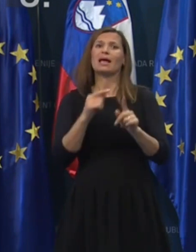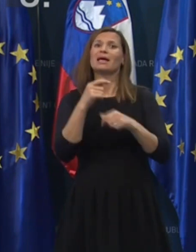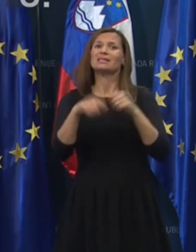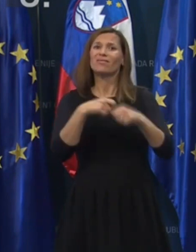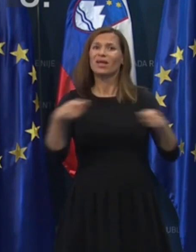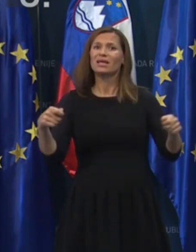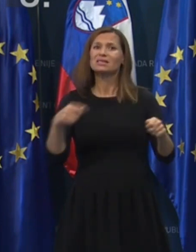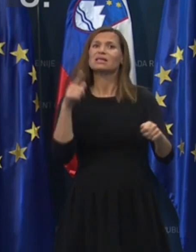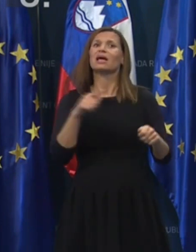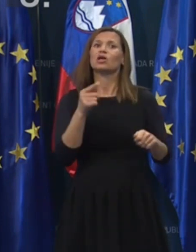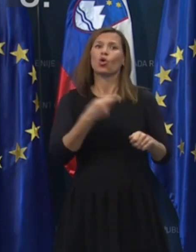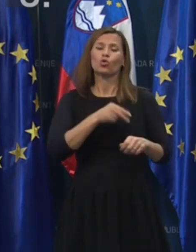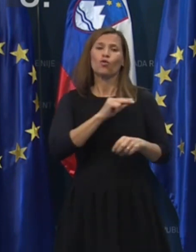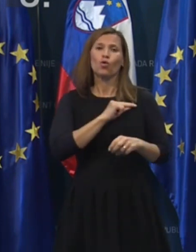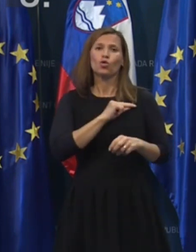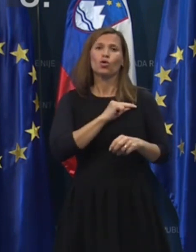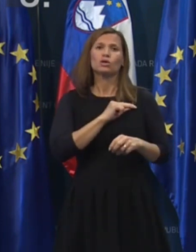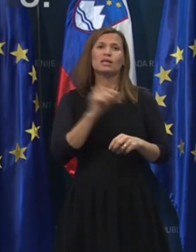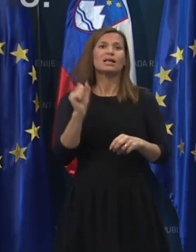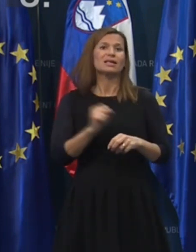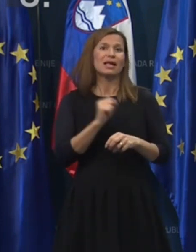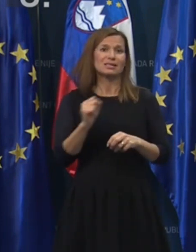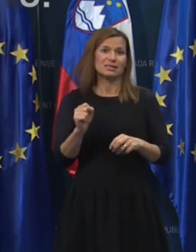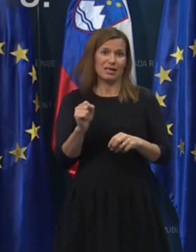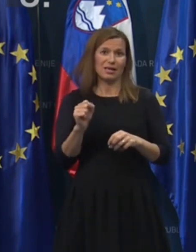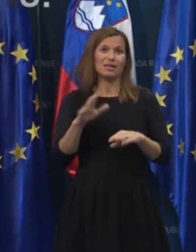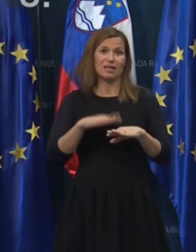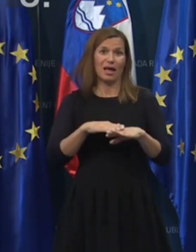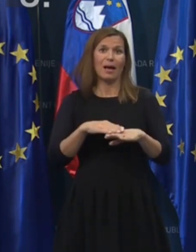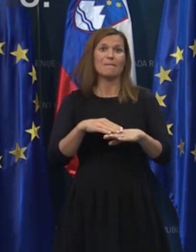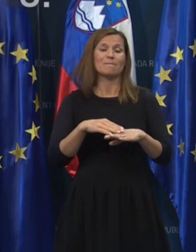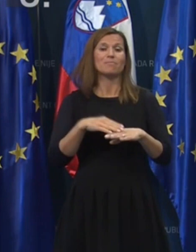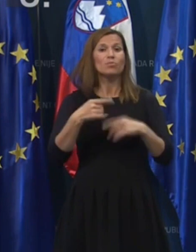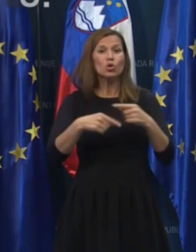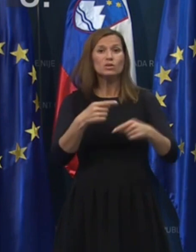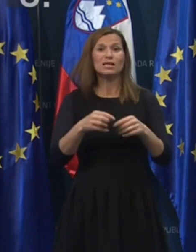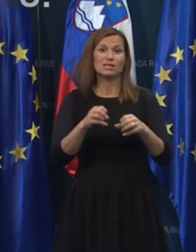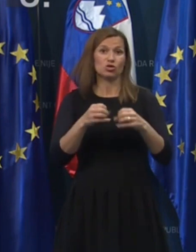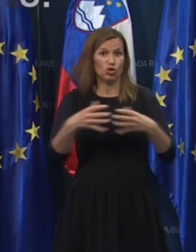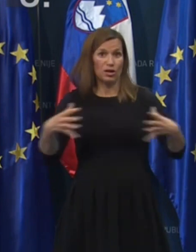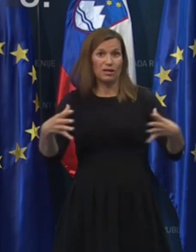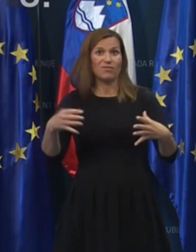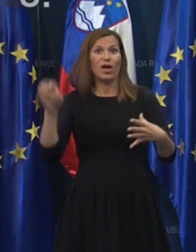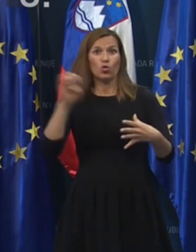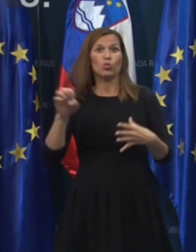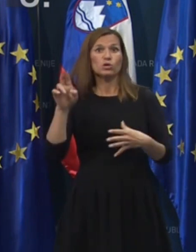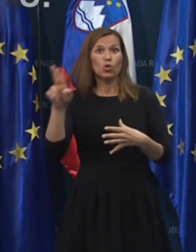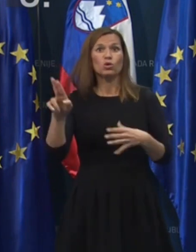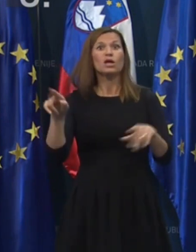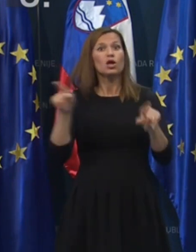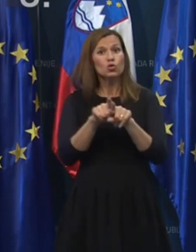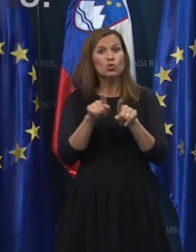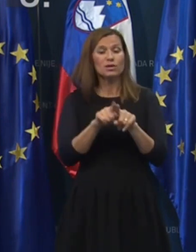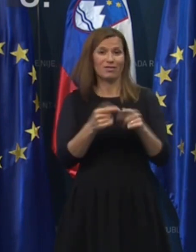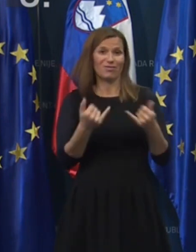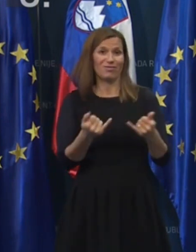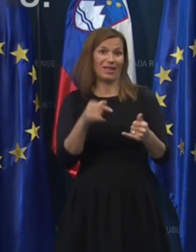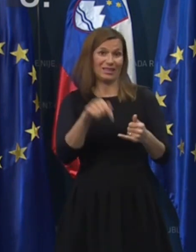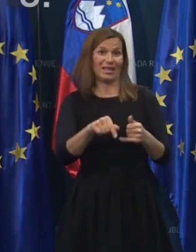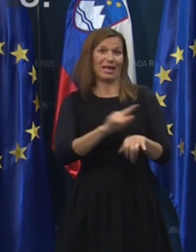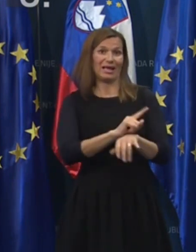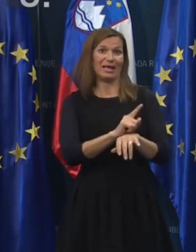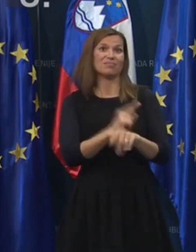in odgovornost, da se na proces širitve Evropske unije tudi v takih razmerah